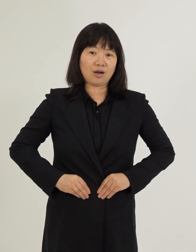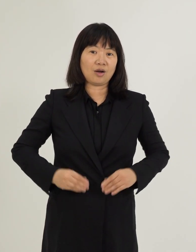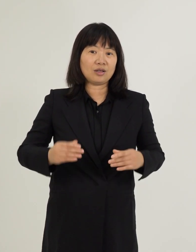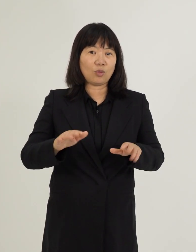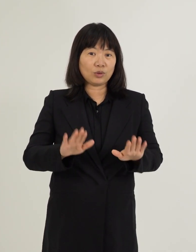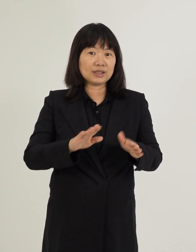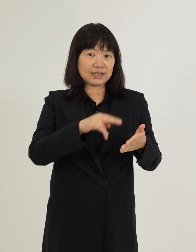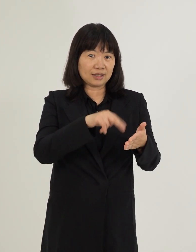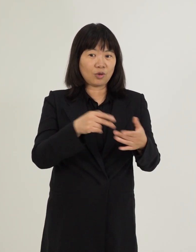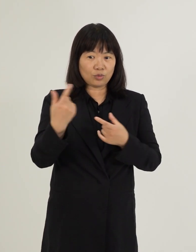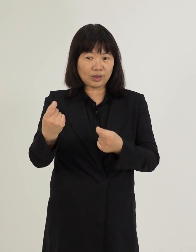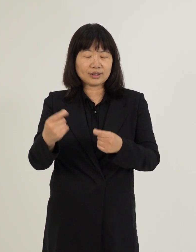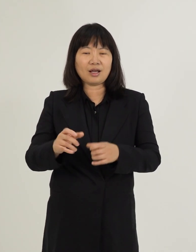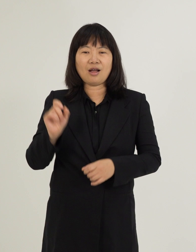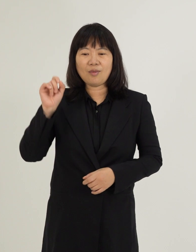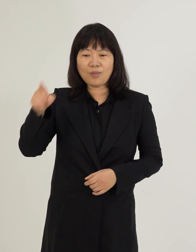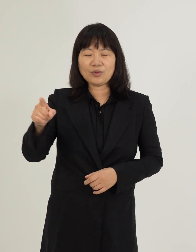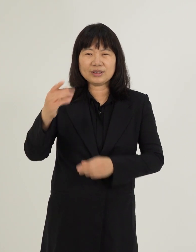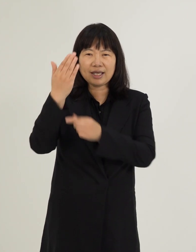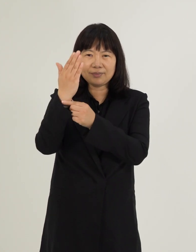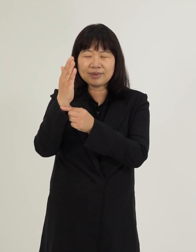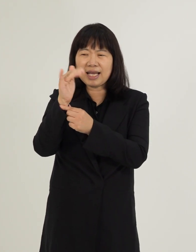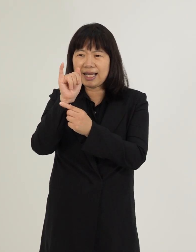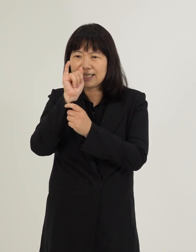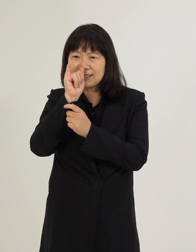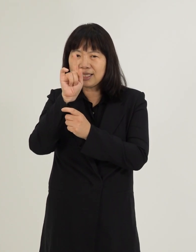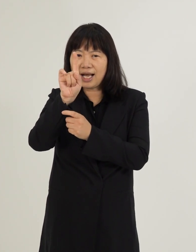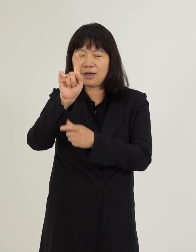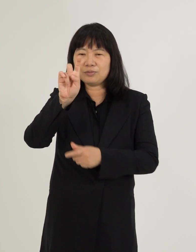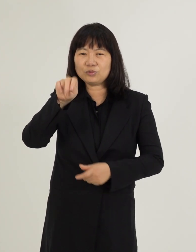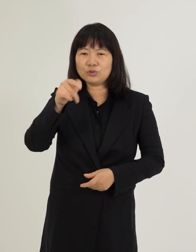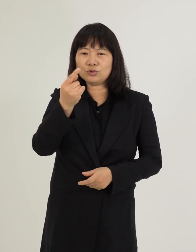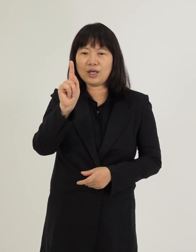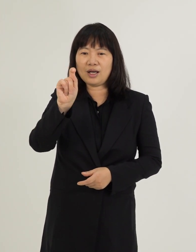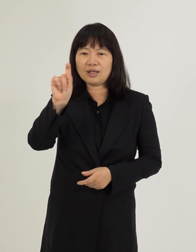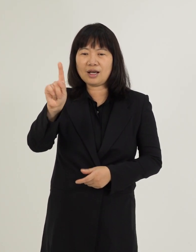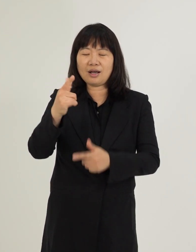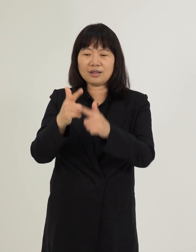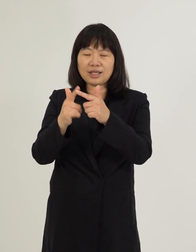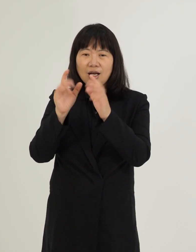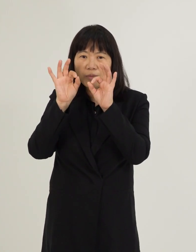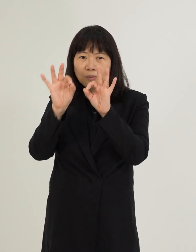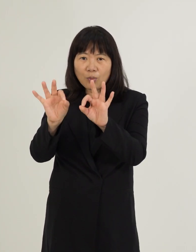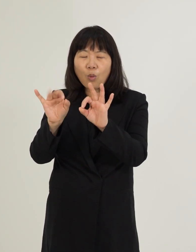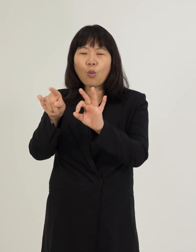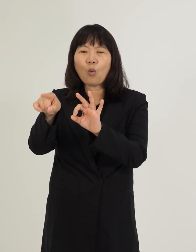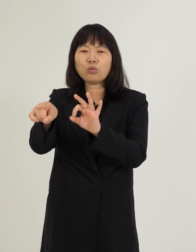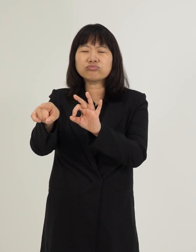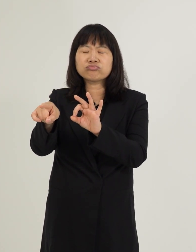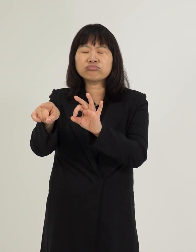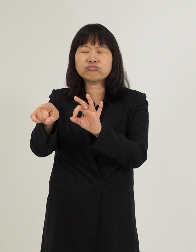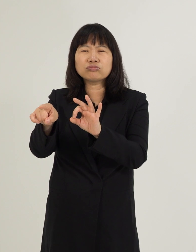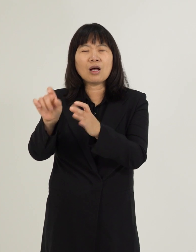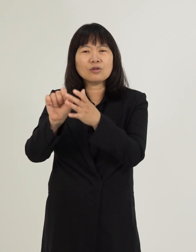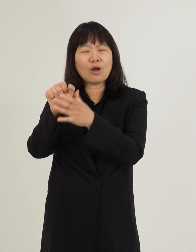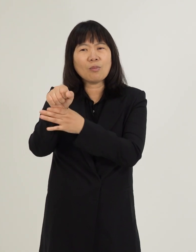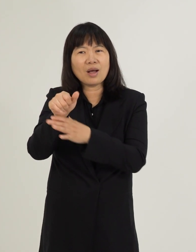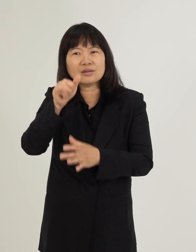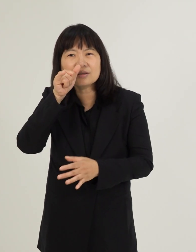사건이죠. 멀리서 잎사귀 있는 한 무화과 나무를 보시고 혹 그 나무에 무엇이 있을까